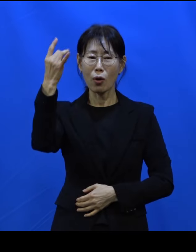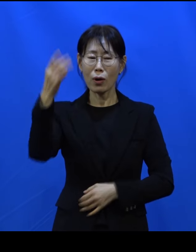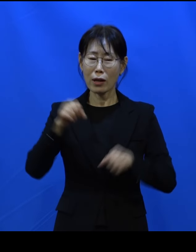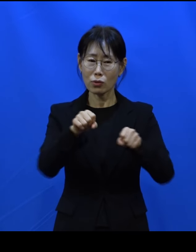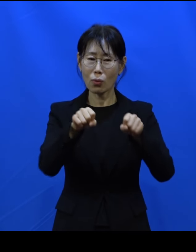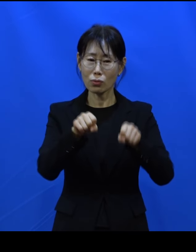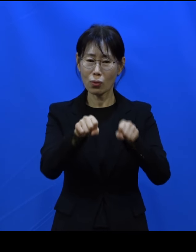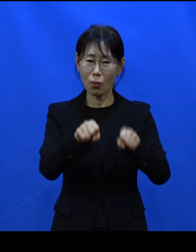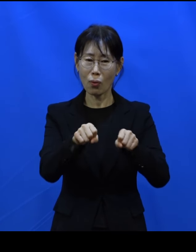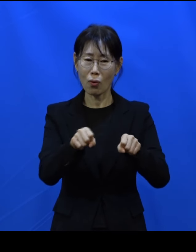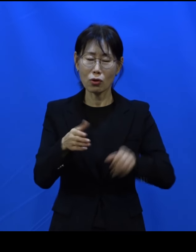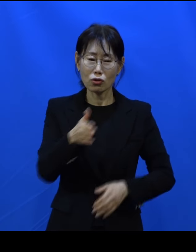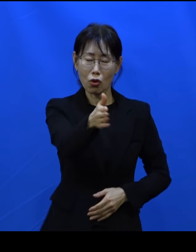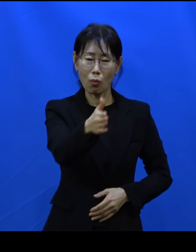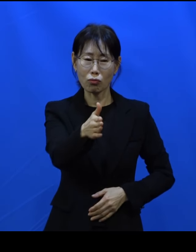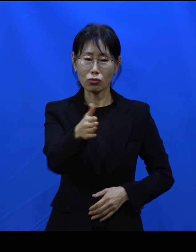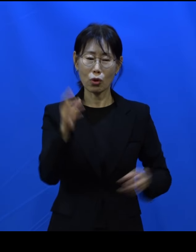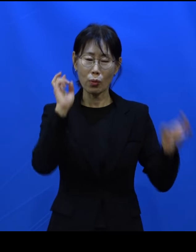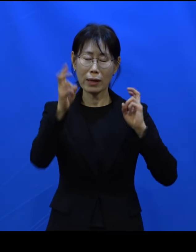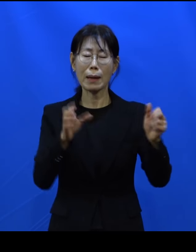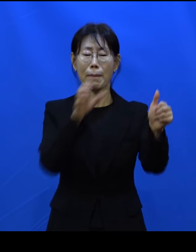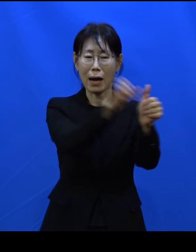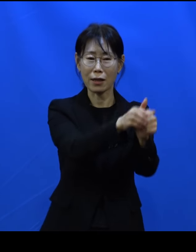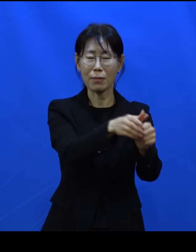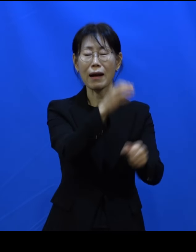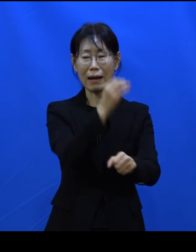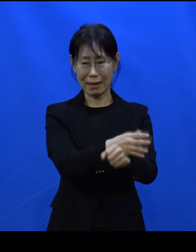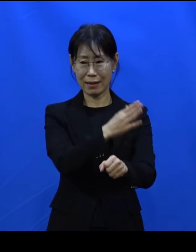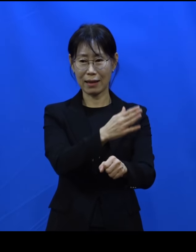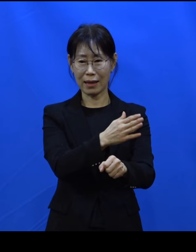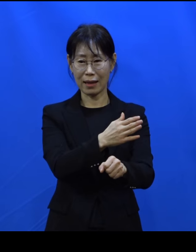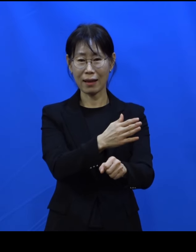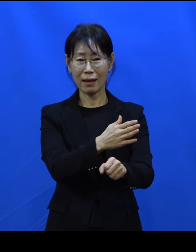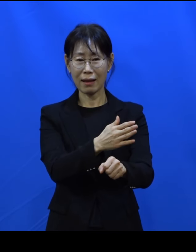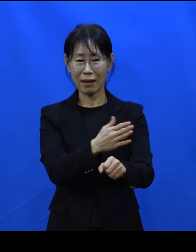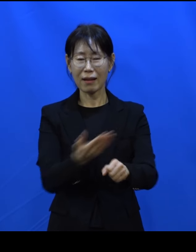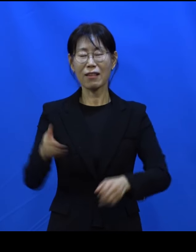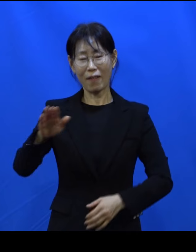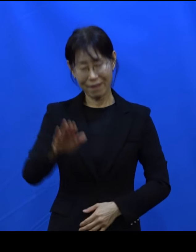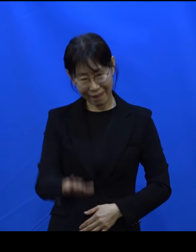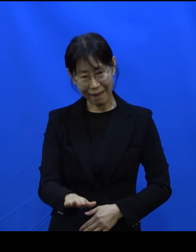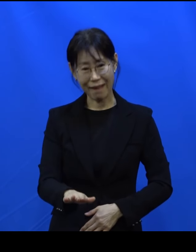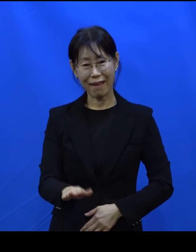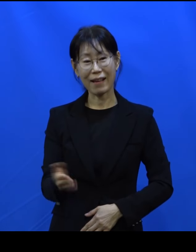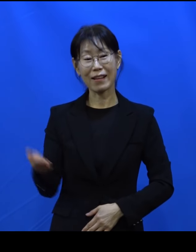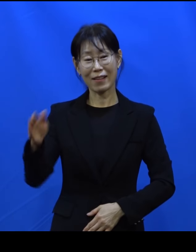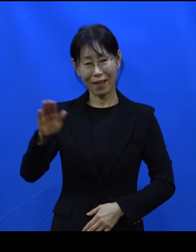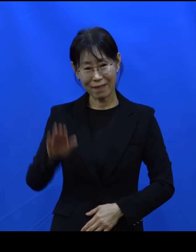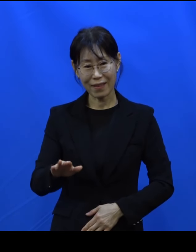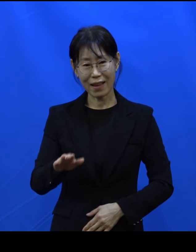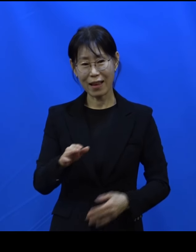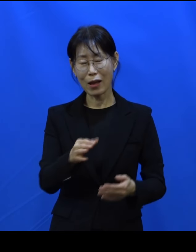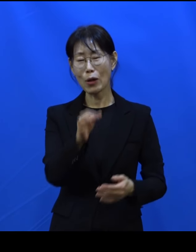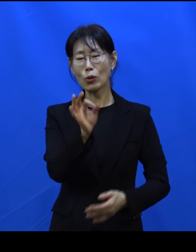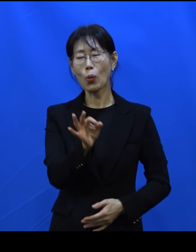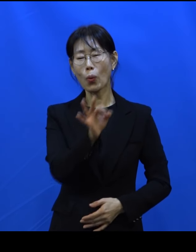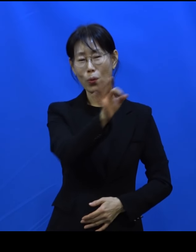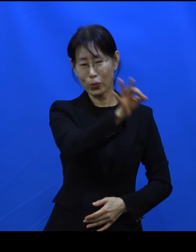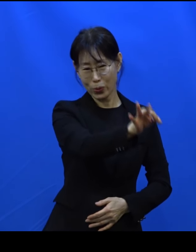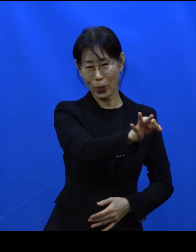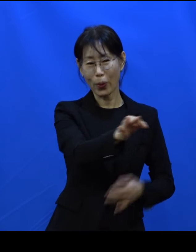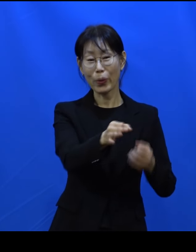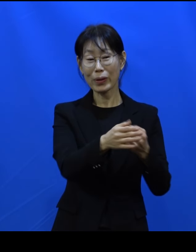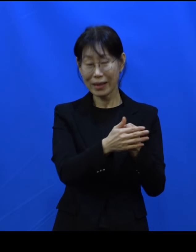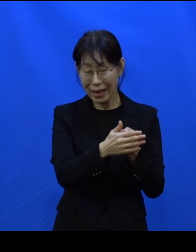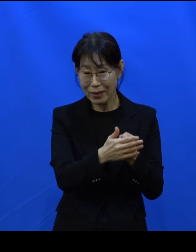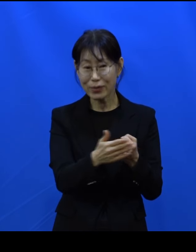돼요. 그러면 간단해요. 간단해. 근데 이게 우리가 뭐 얼마든지 그 청소 용역으로 할